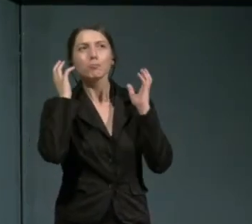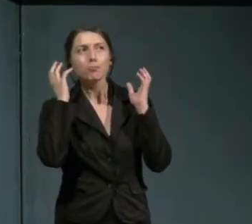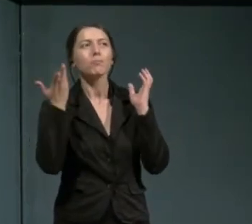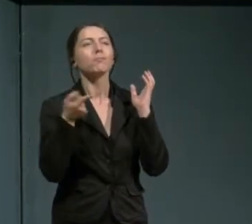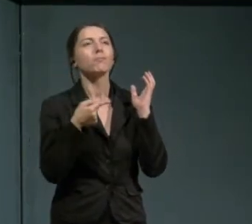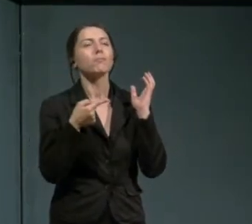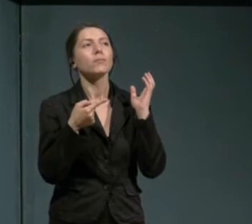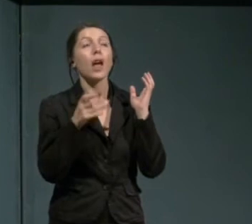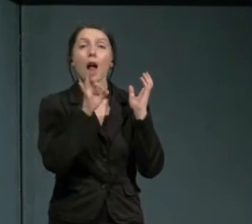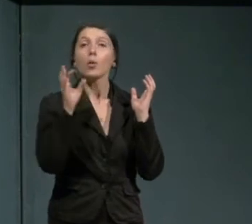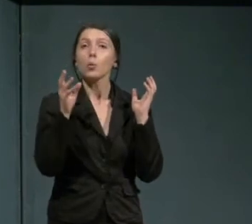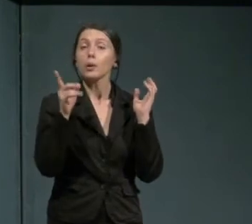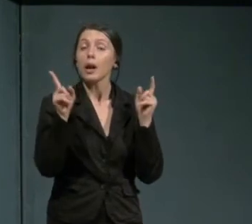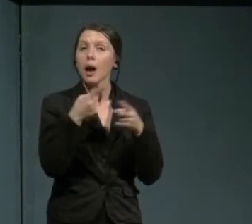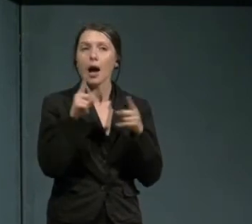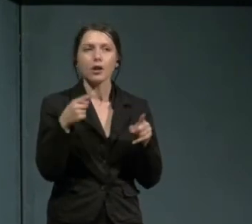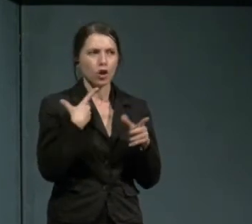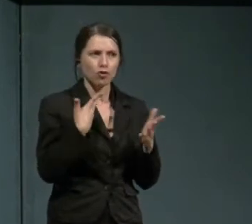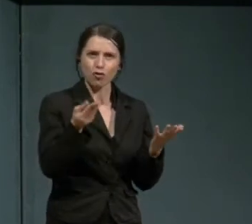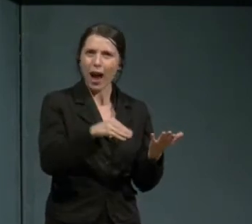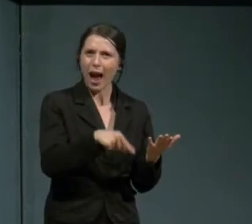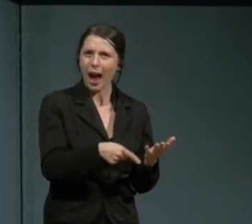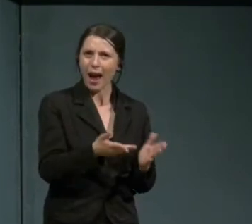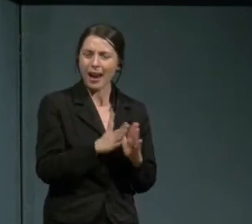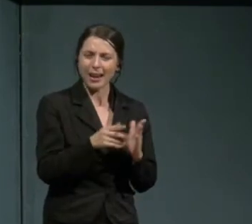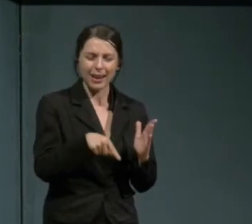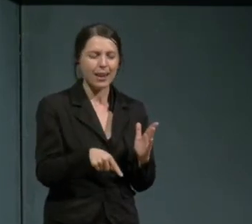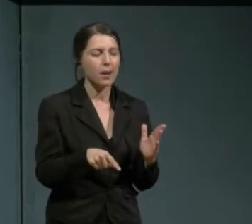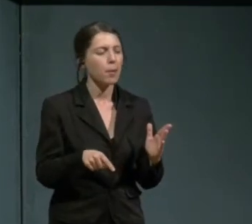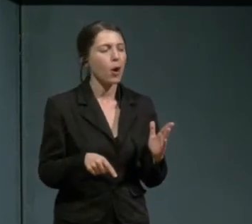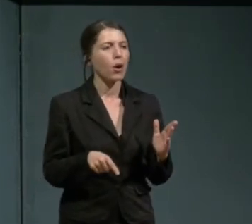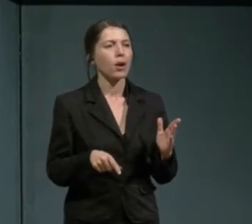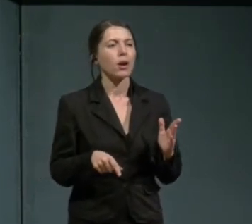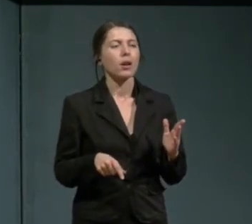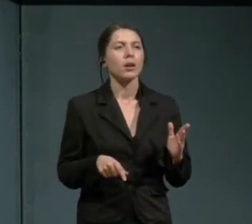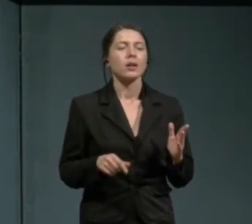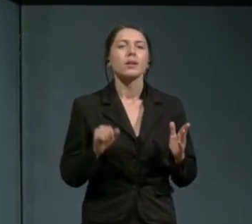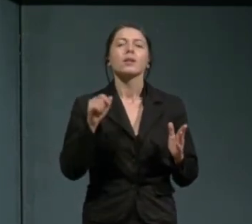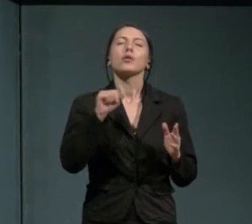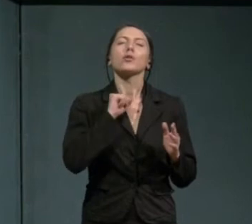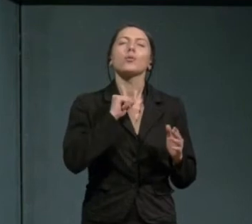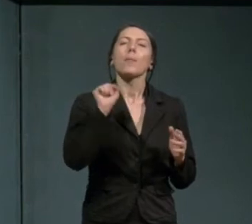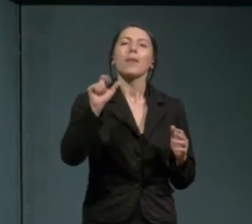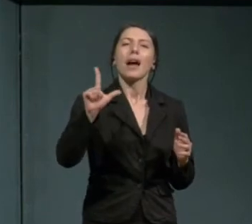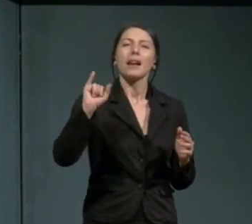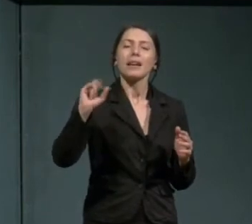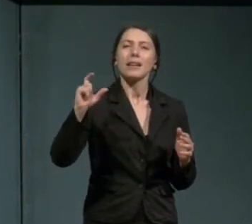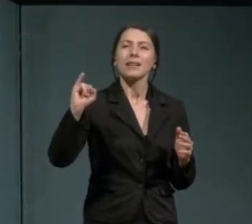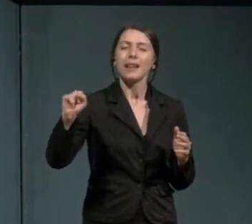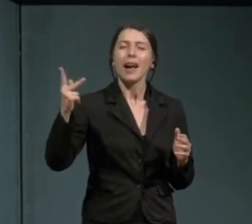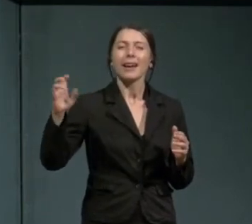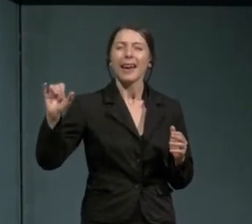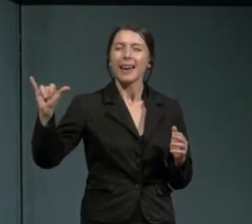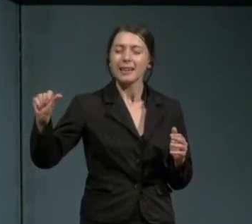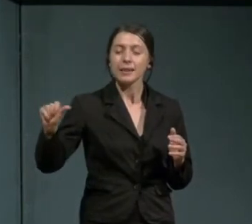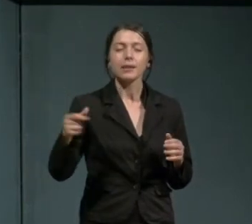ci sono dei pezzi addirittura perché sono citati e nel libro di alessia alicia keys ma ascoltavo